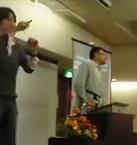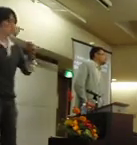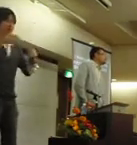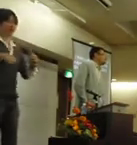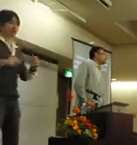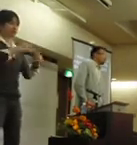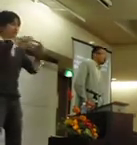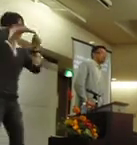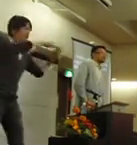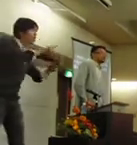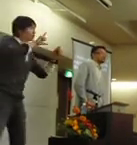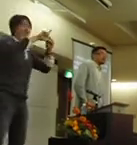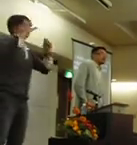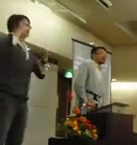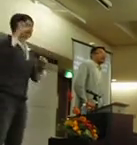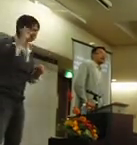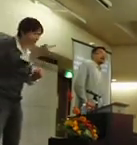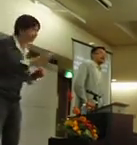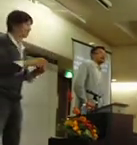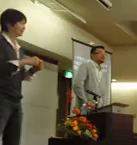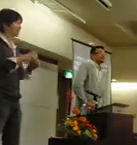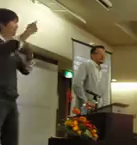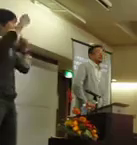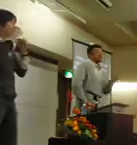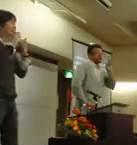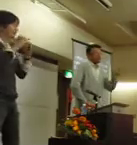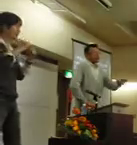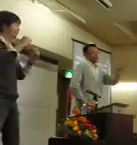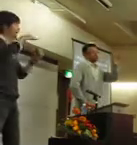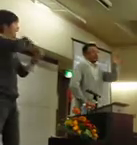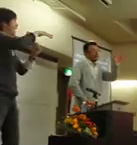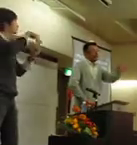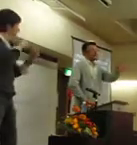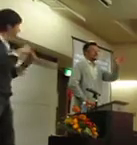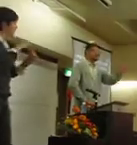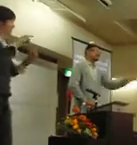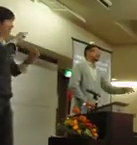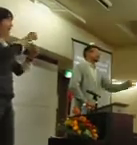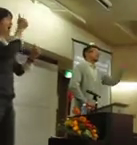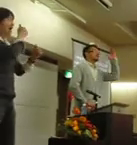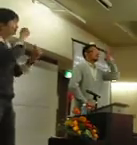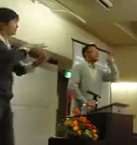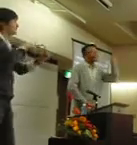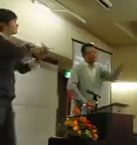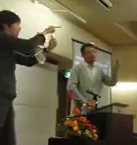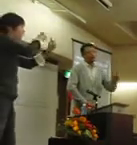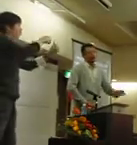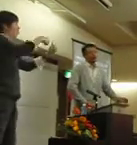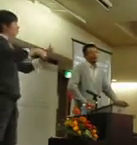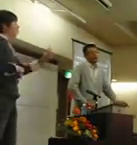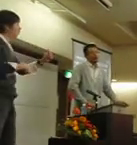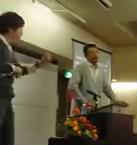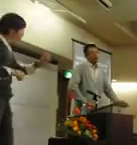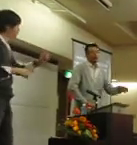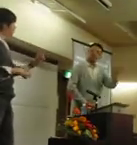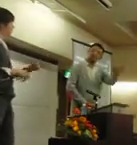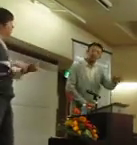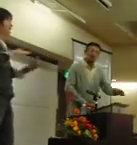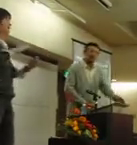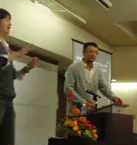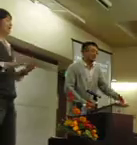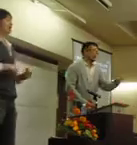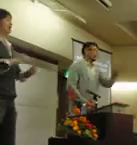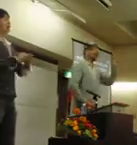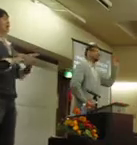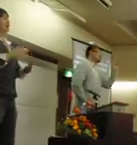。統計によると被害者の遺族がその犯人が死刑になって心が癒され